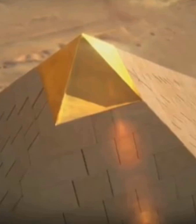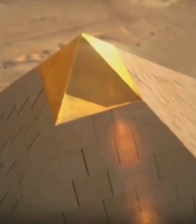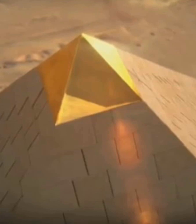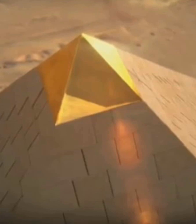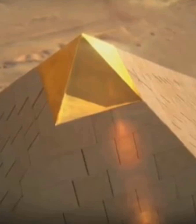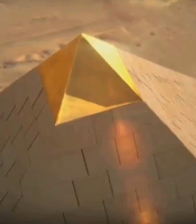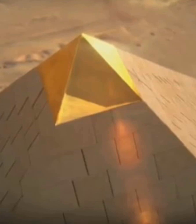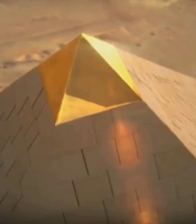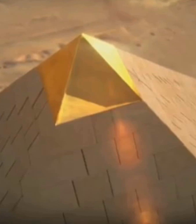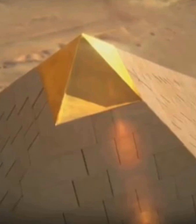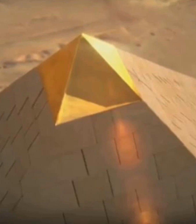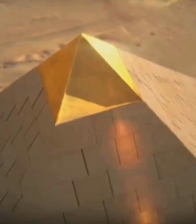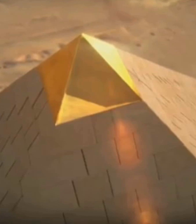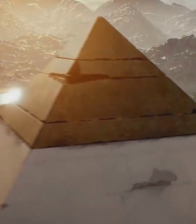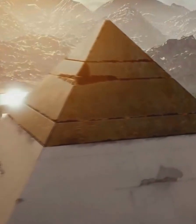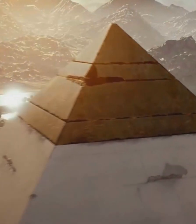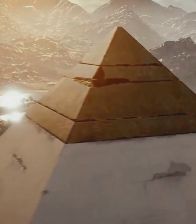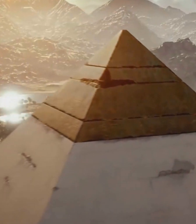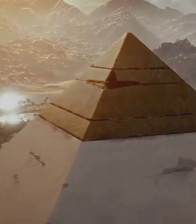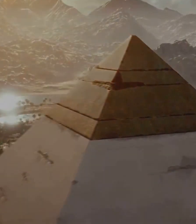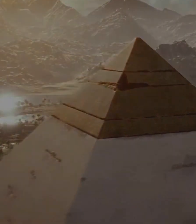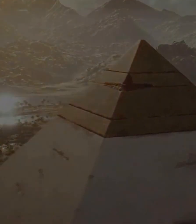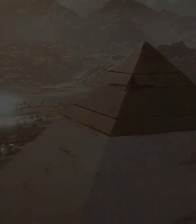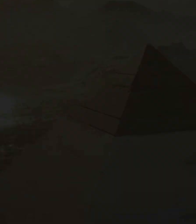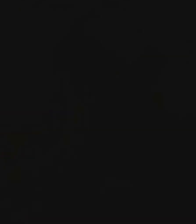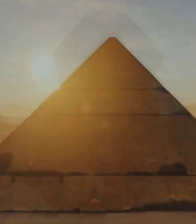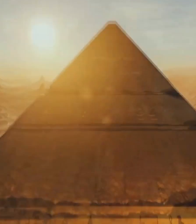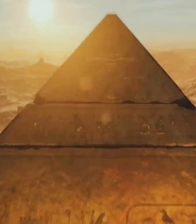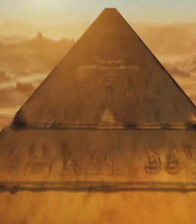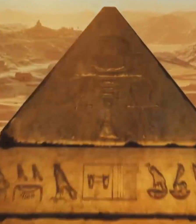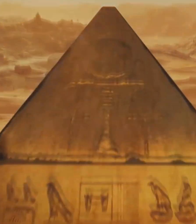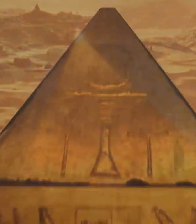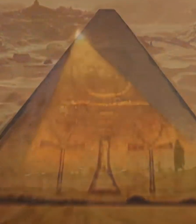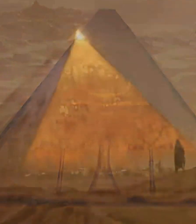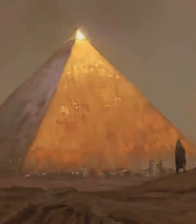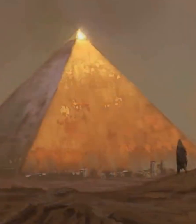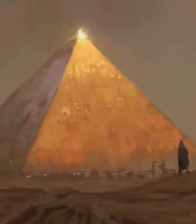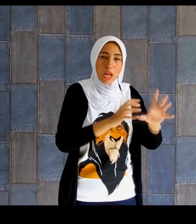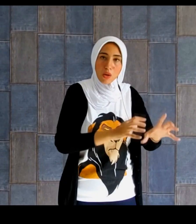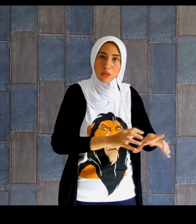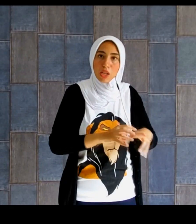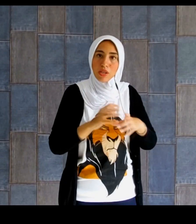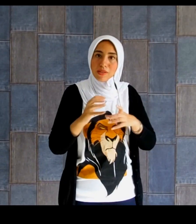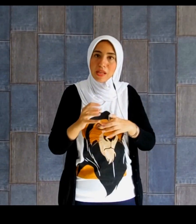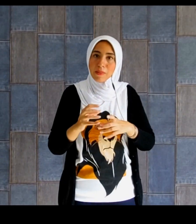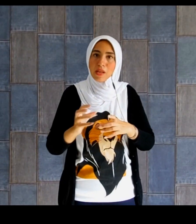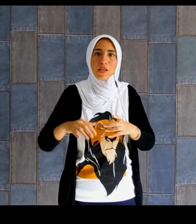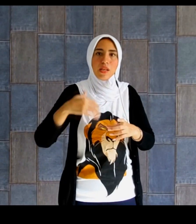غطى غطى من الدهب غطى الدهب ده بيعمل كأنه ممر لطبة الايونوسفير بياخد الايونات السالبة اللي